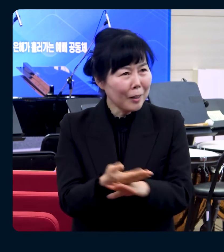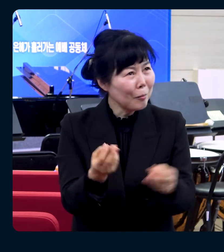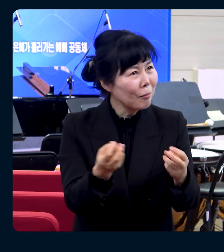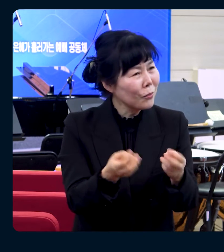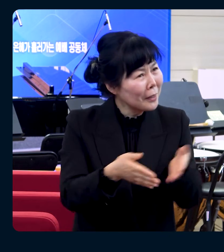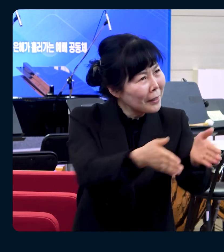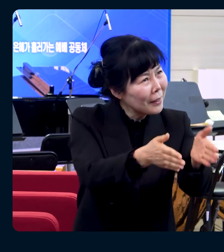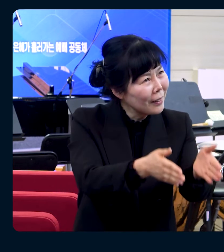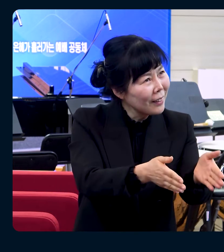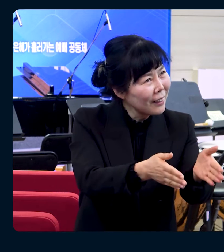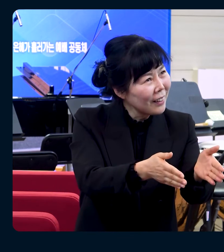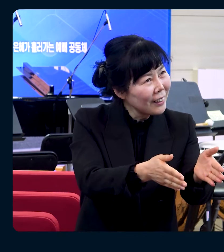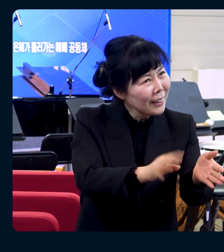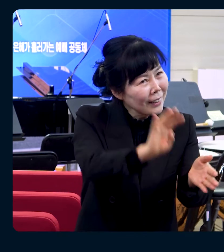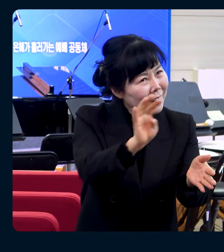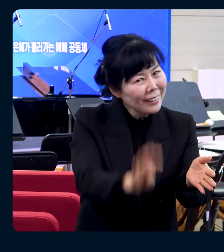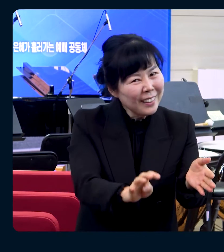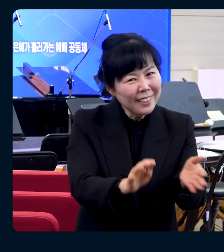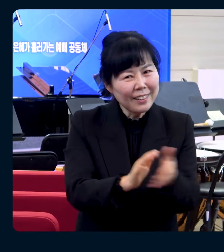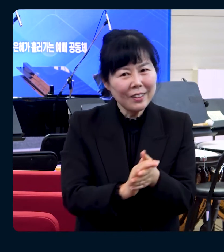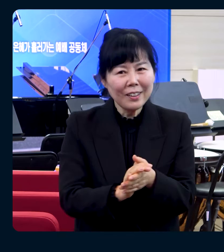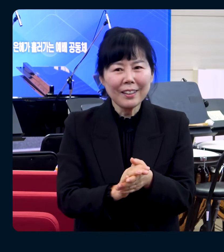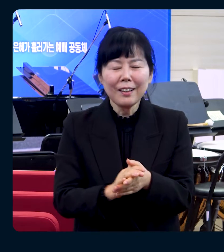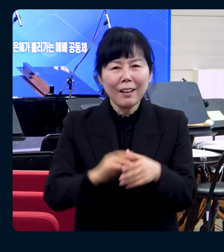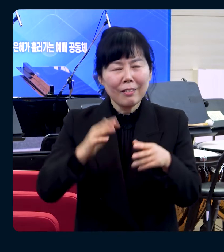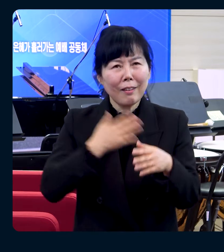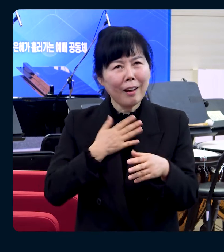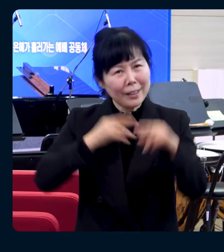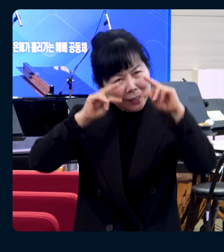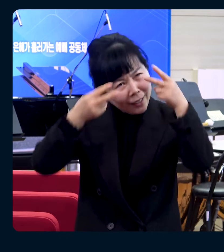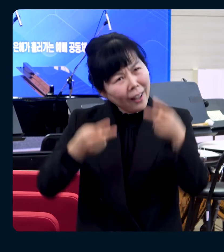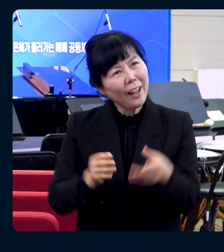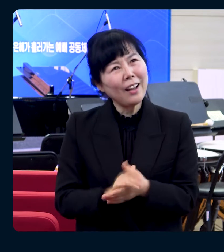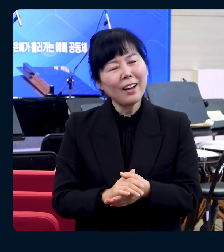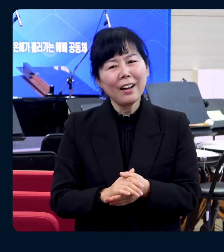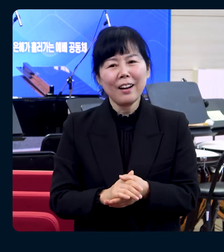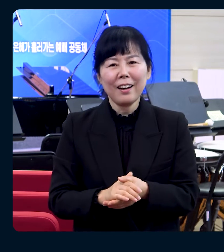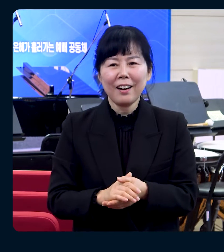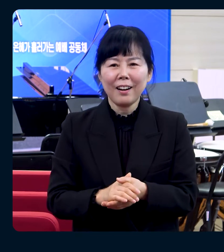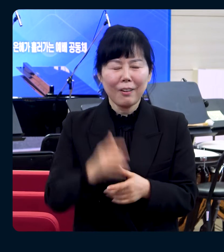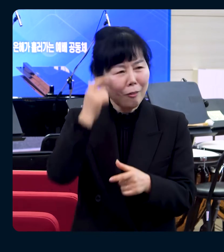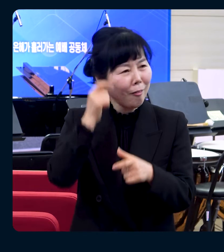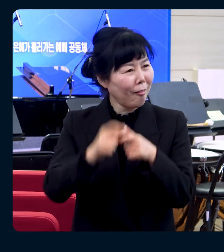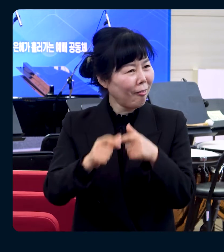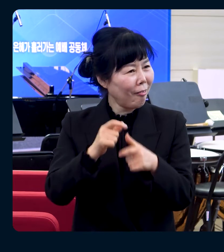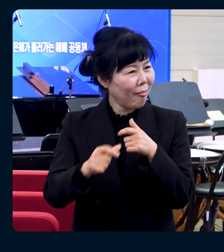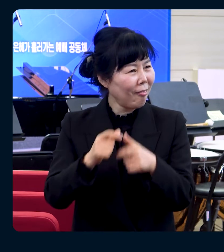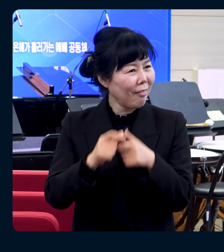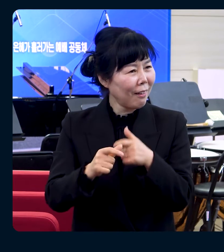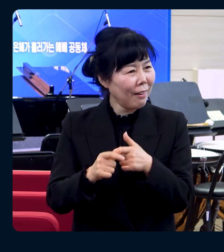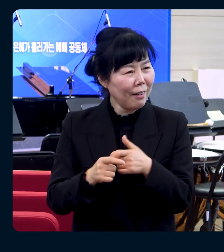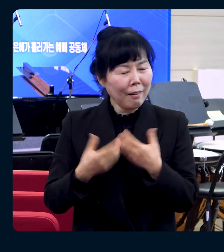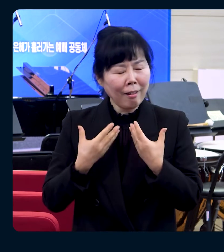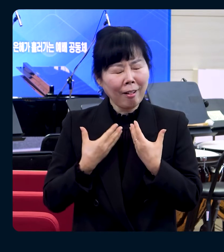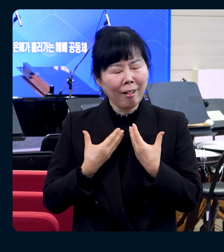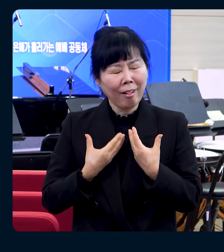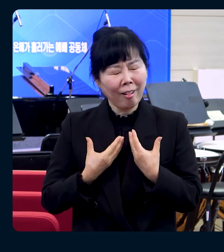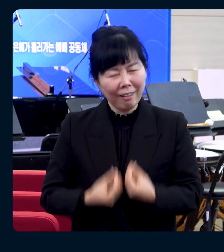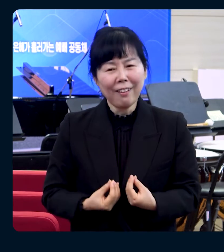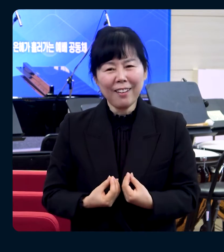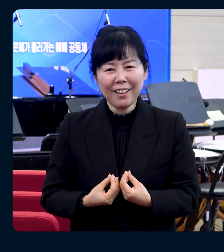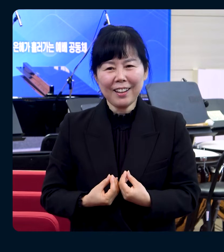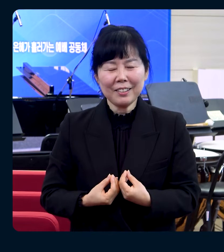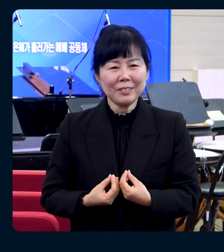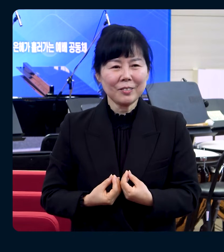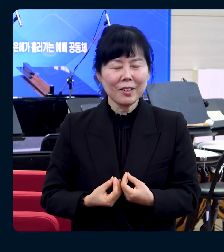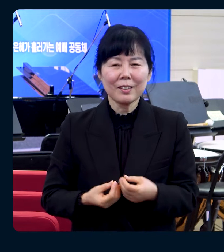되는 거 아니야? 이거 아니었나 보다. 착각했나 보다. 뭐 등등 뭐 얼마나 많은 생각이 왔겠습니까? 그래서 이분이 정말 실망스러운